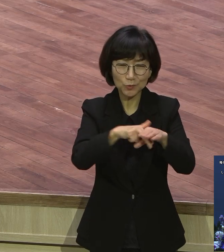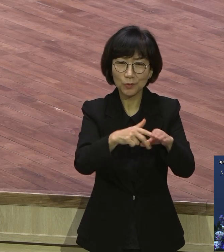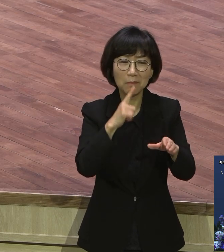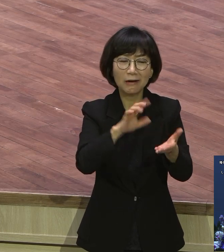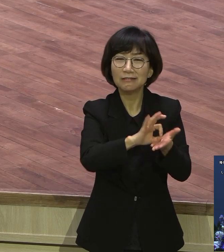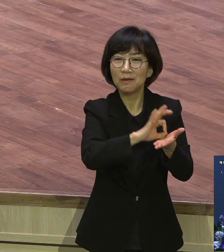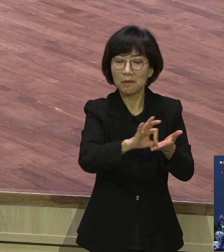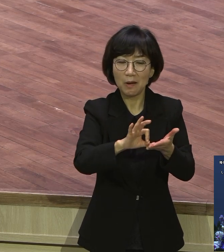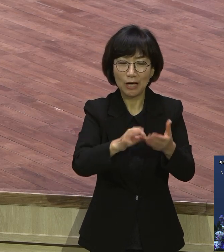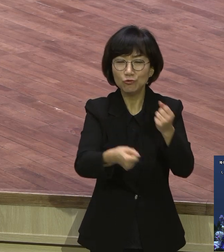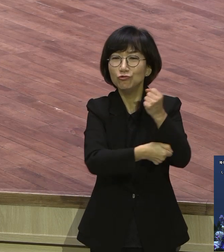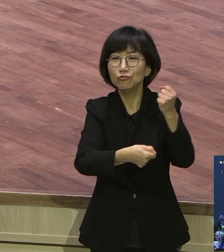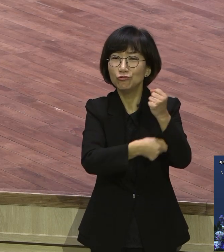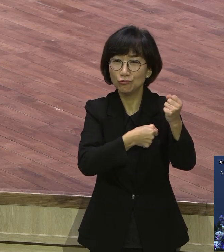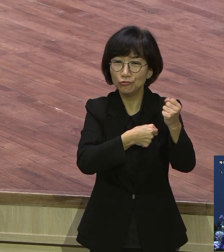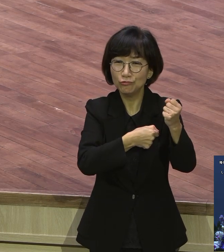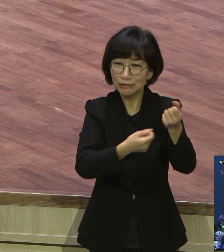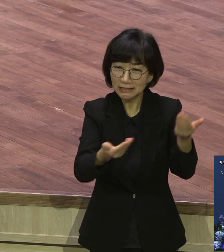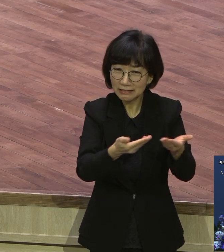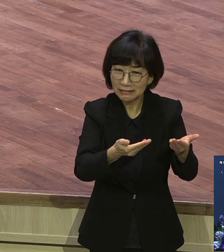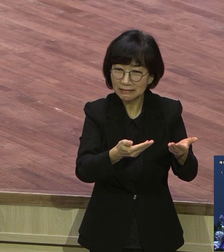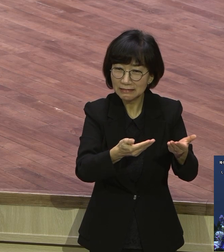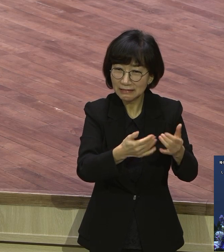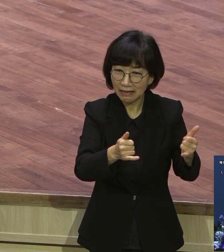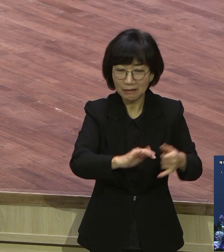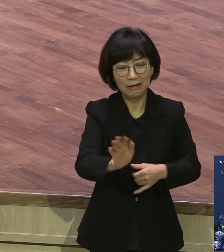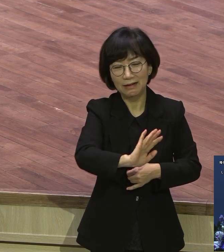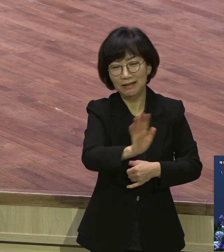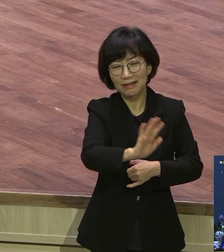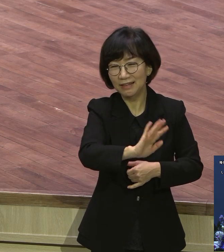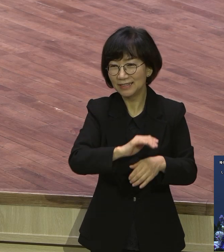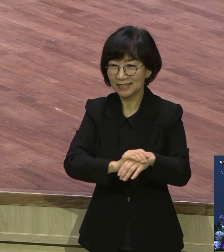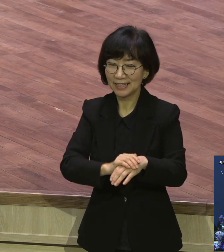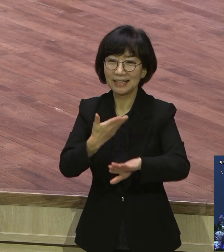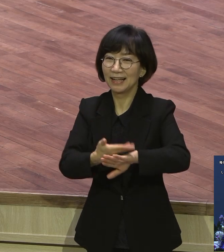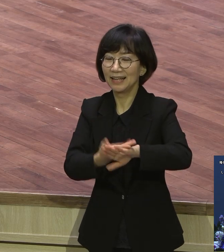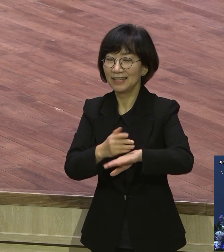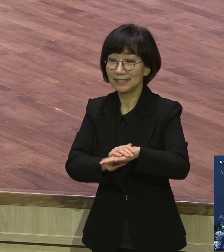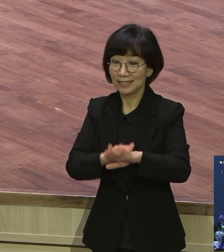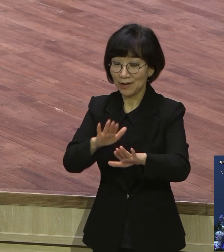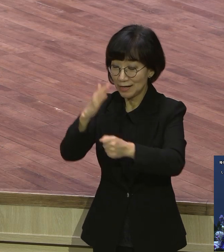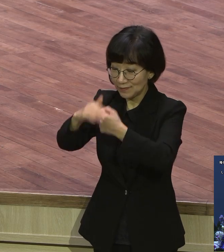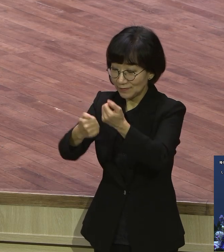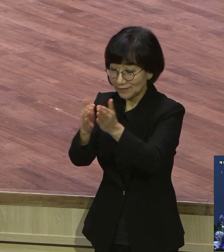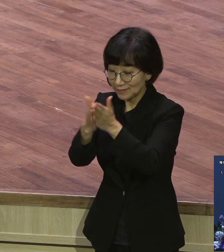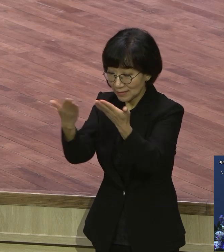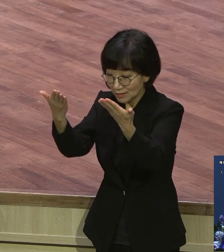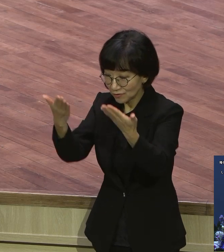신천지의 추수꾼이 아니라고요 우리가 말하는 이 추수할 일꾼은